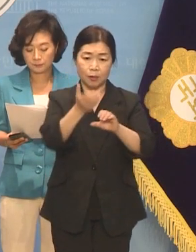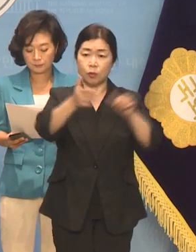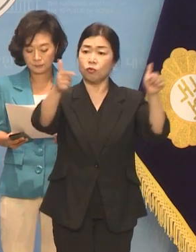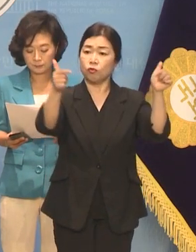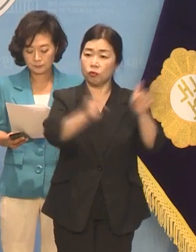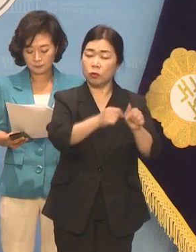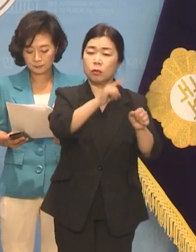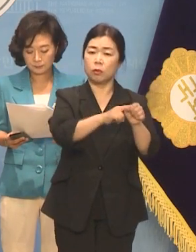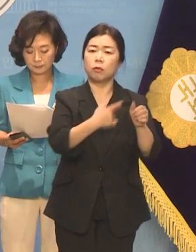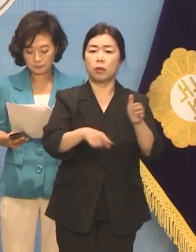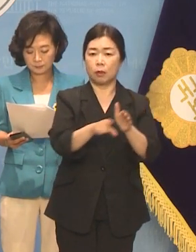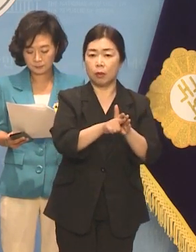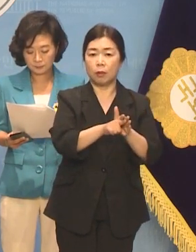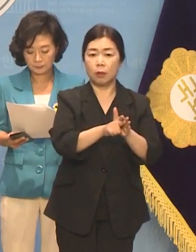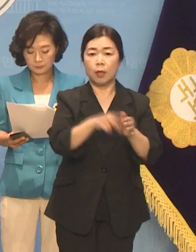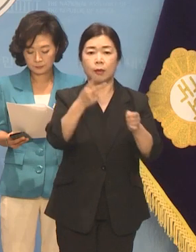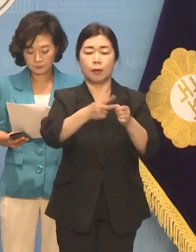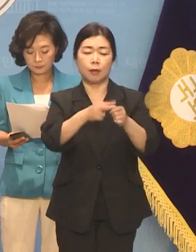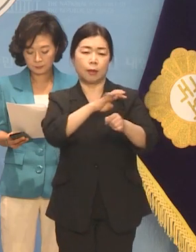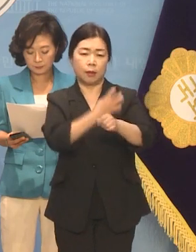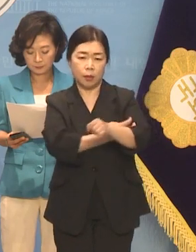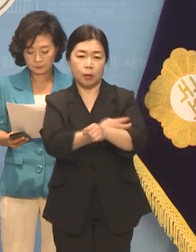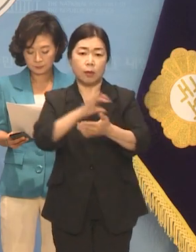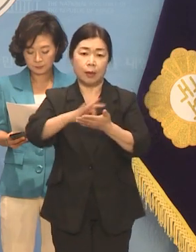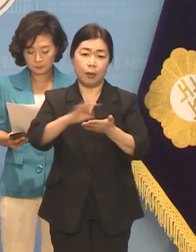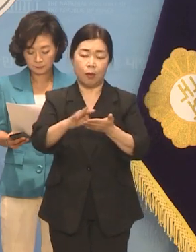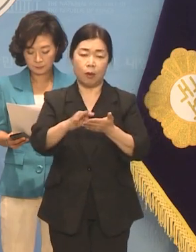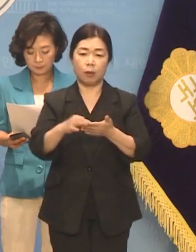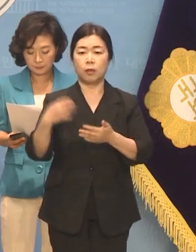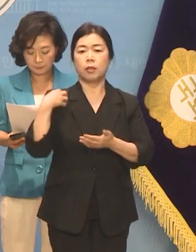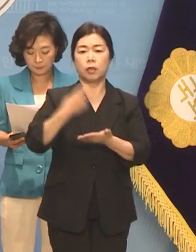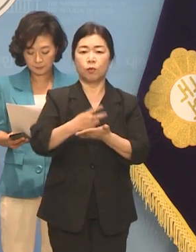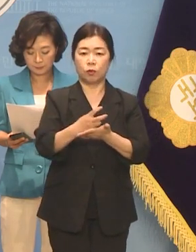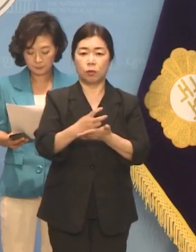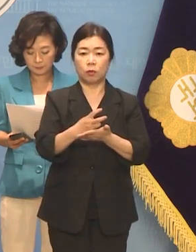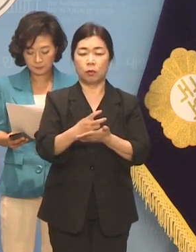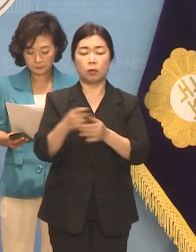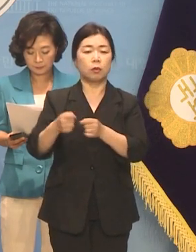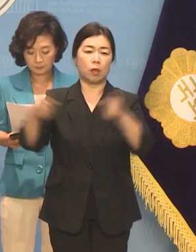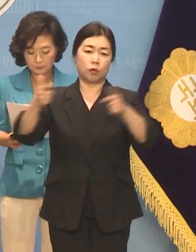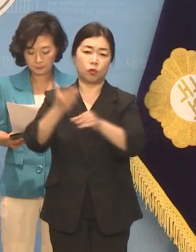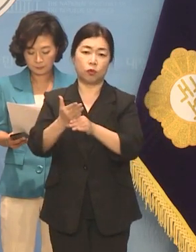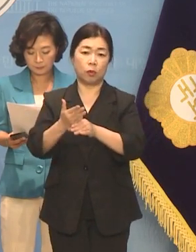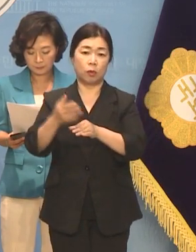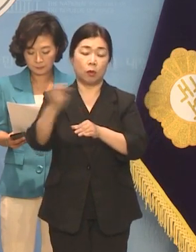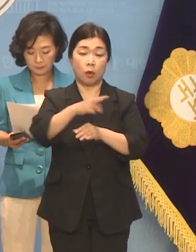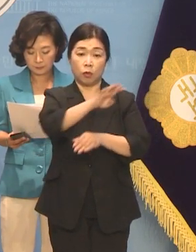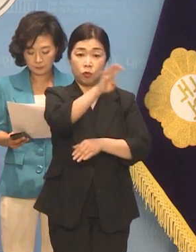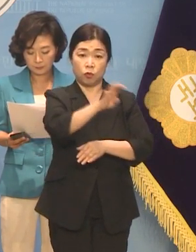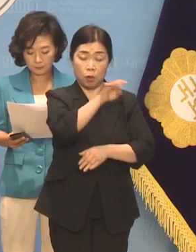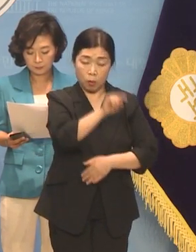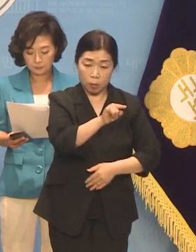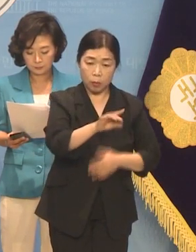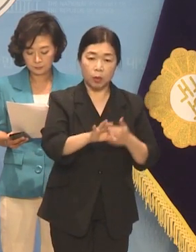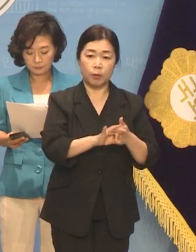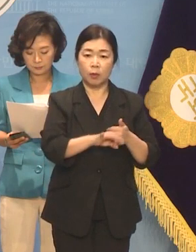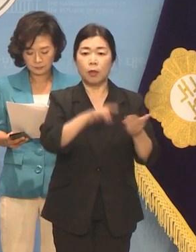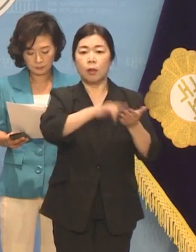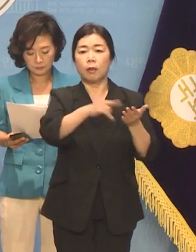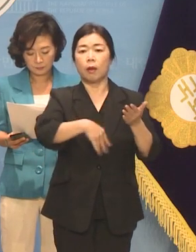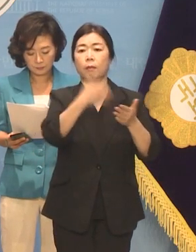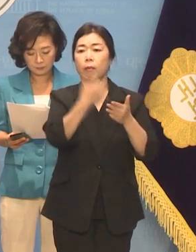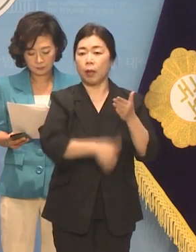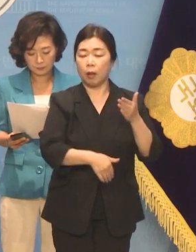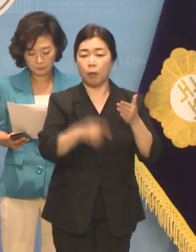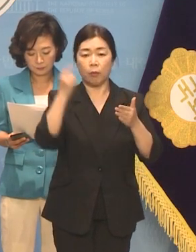위해 아리백 의무화가 가속화되고 유럽연합의 경우 점차 비관세 무역 장벽으로